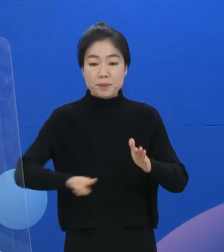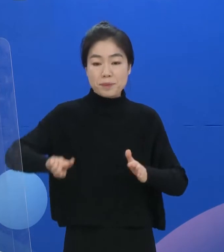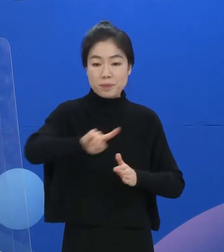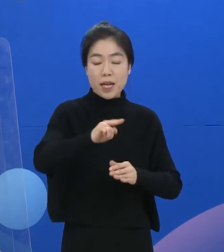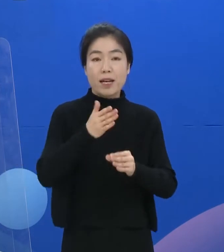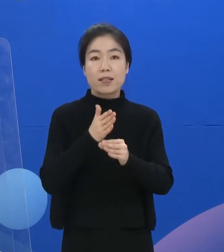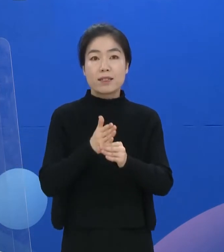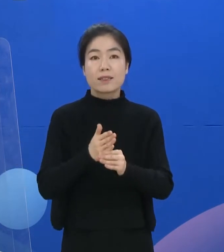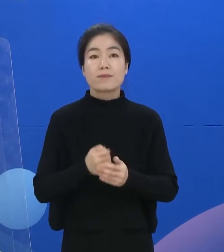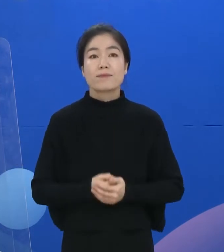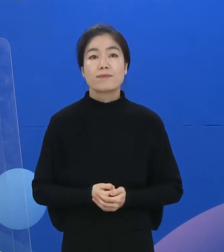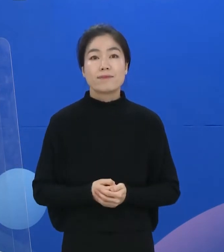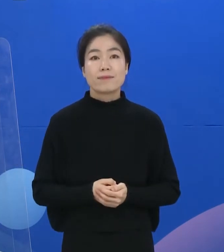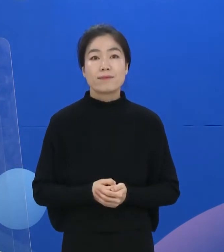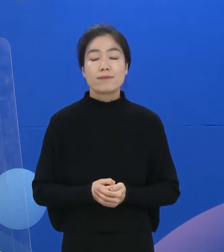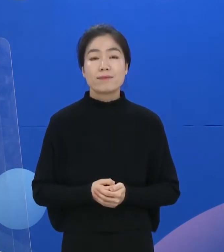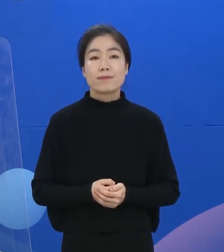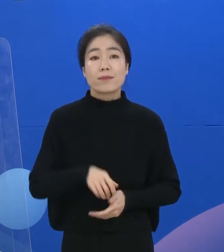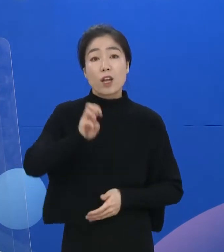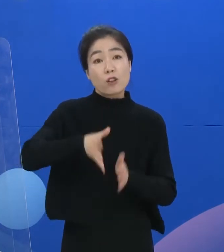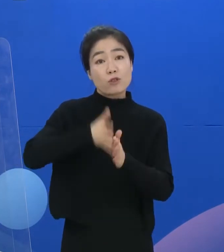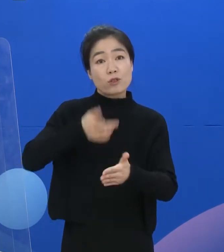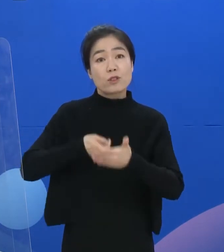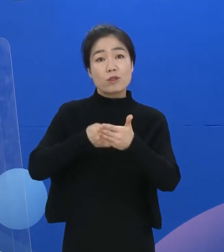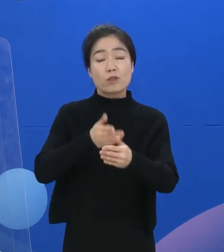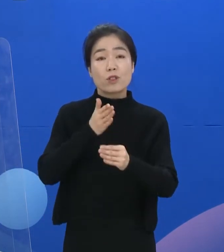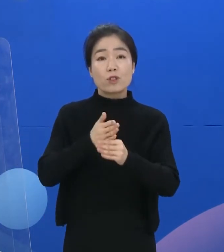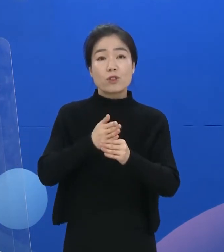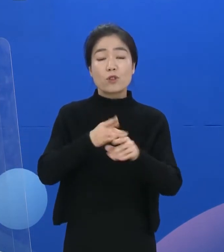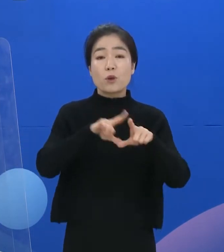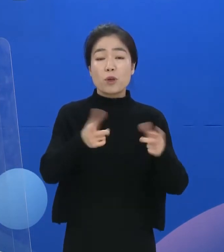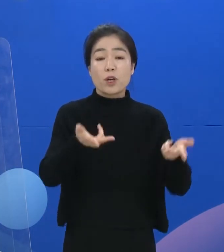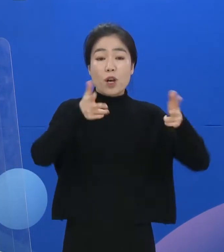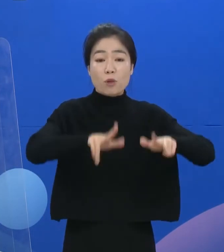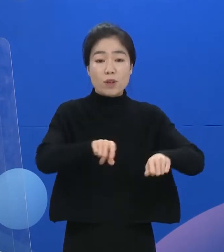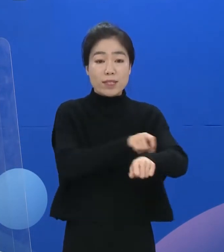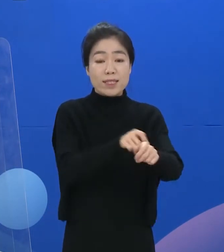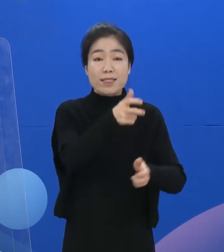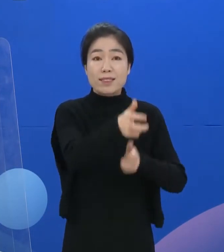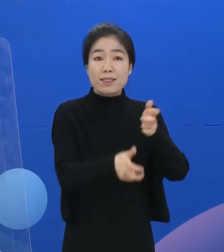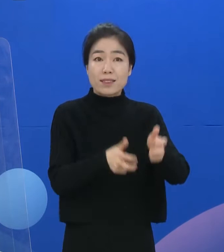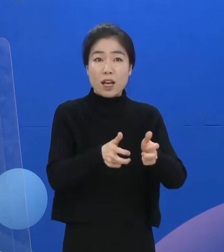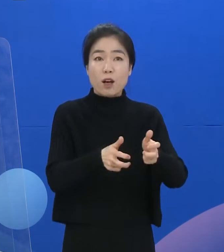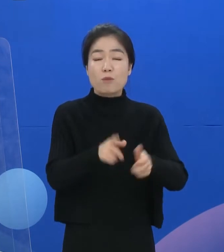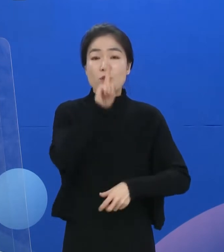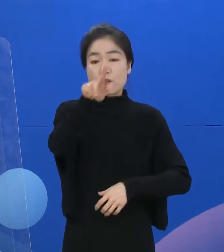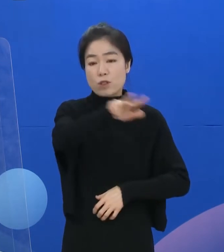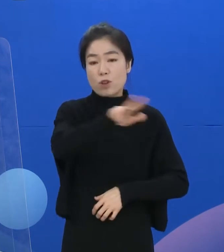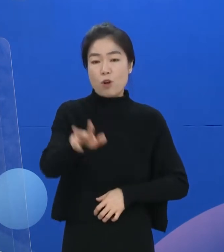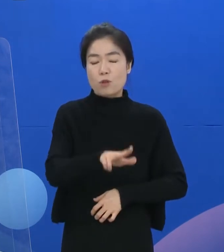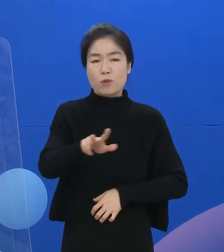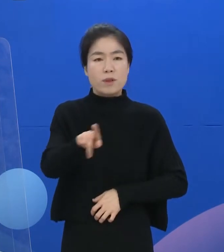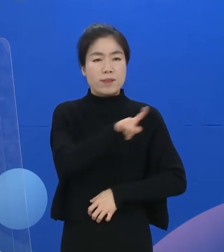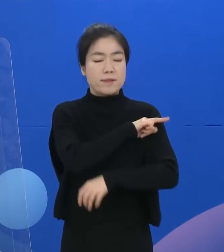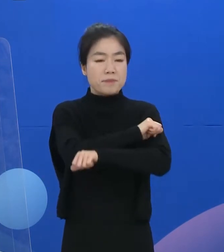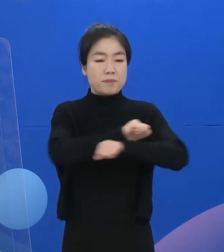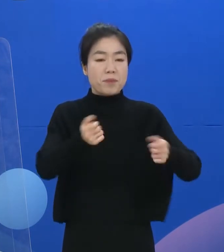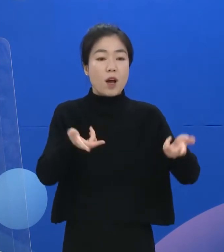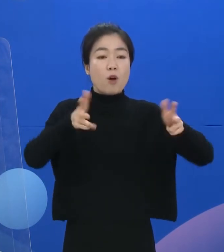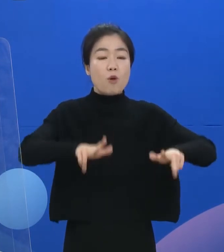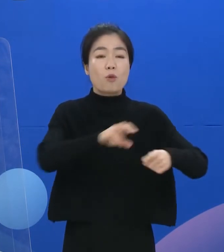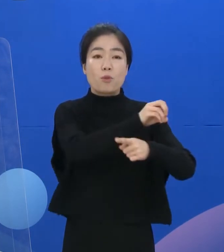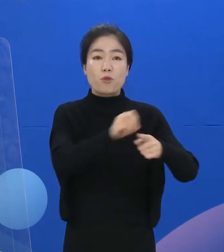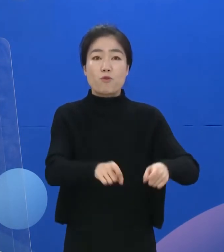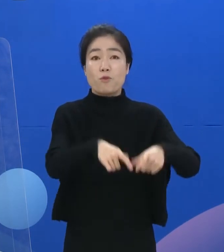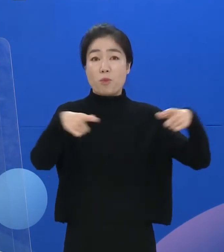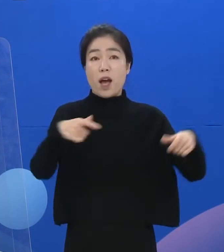에너지자립도시 실현을 추진하는 등 기후위기 대응을 선도하고 있습니다 우리 시가 추진하고